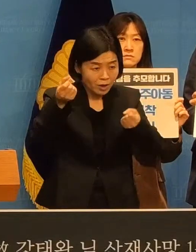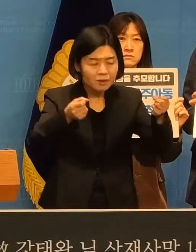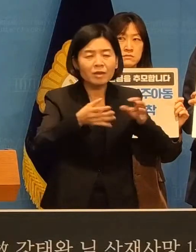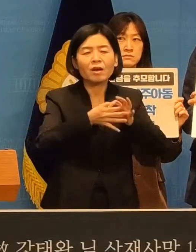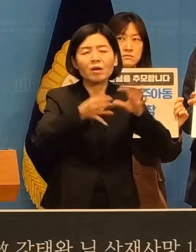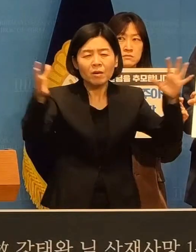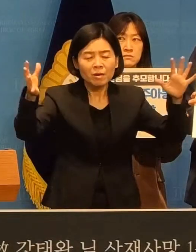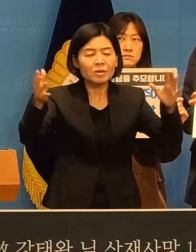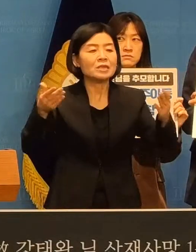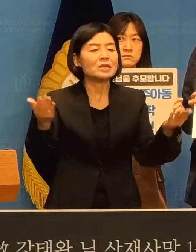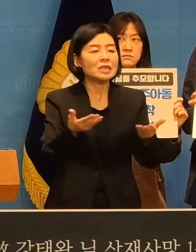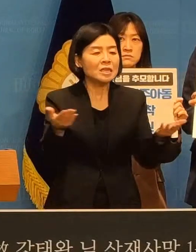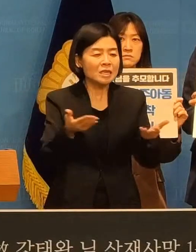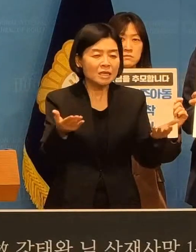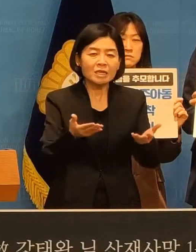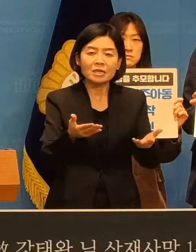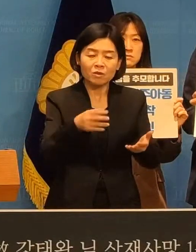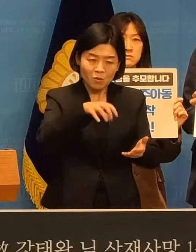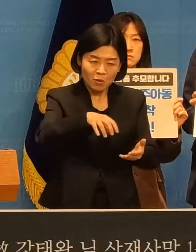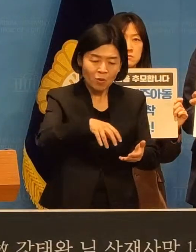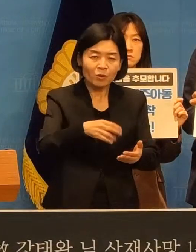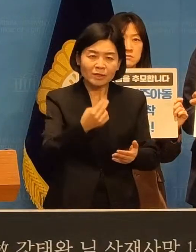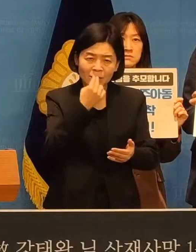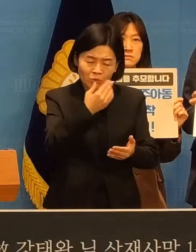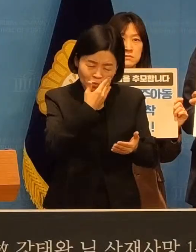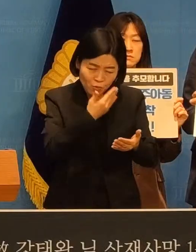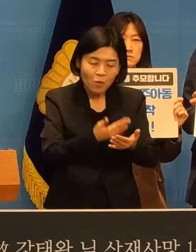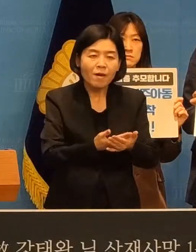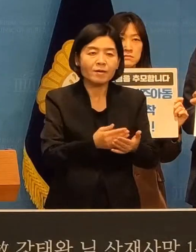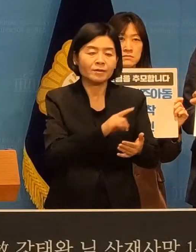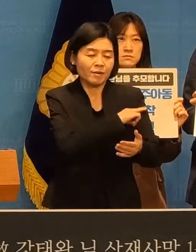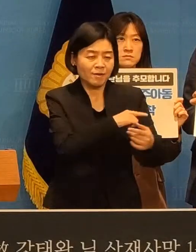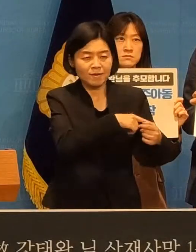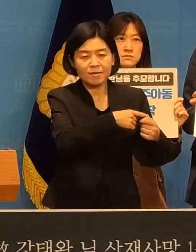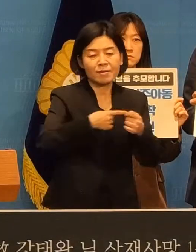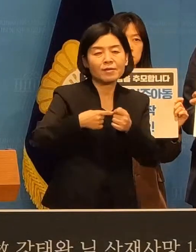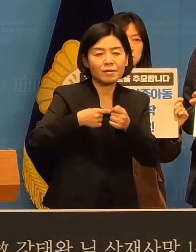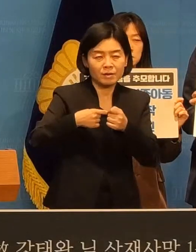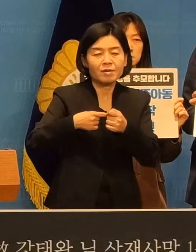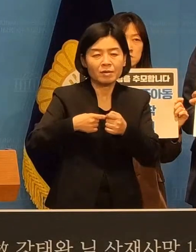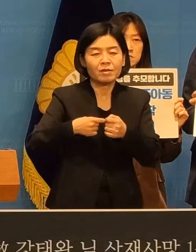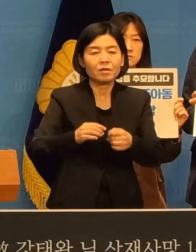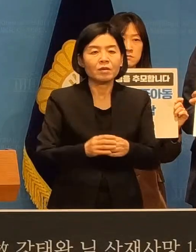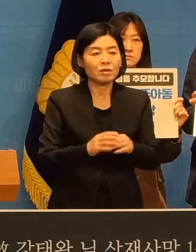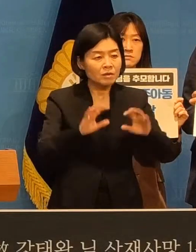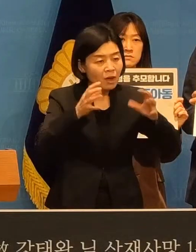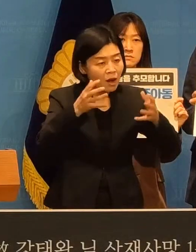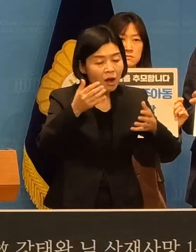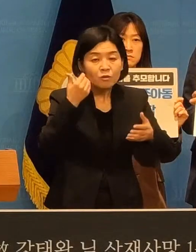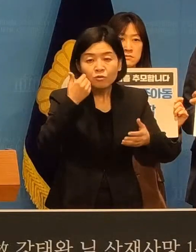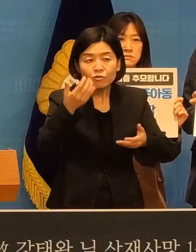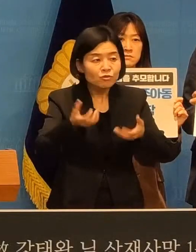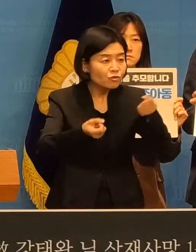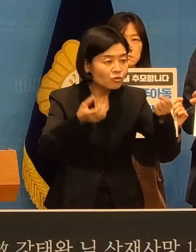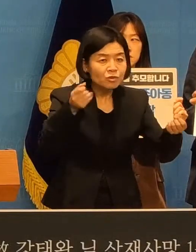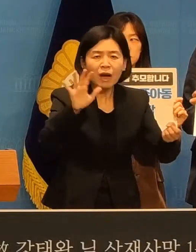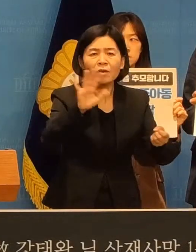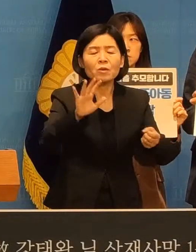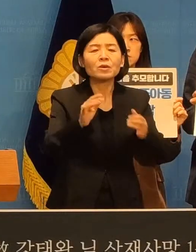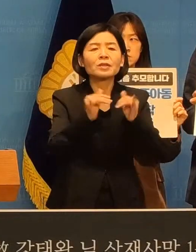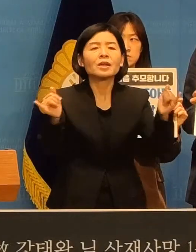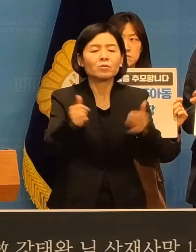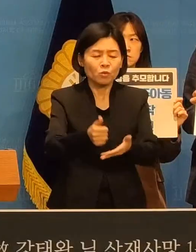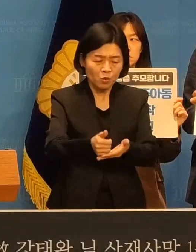안전을 최우선시해야 할 의무가 있습니다. 출신과 국적을 넘어 사람의 존엄이